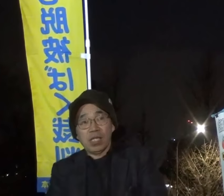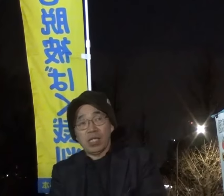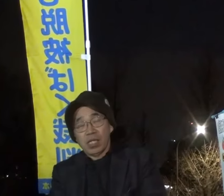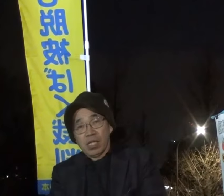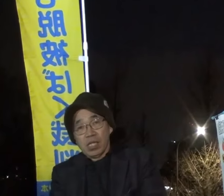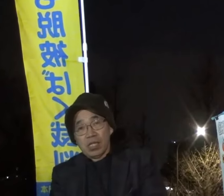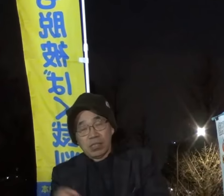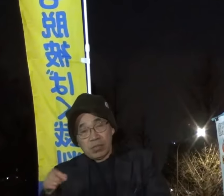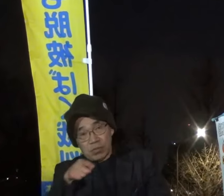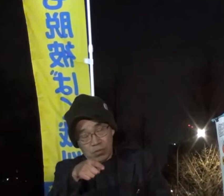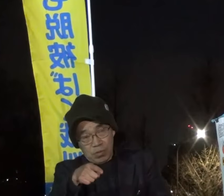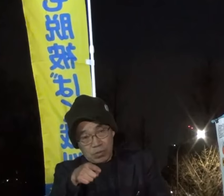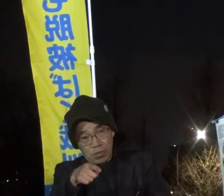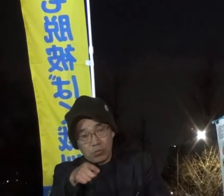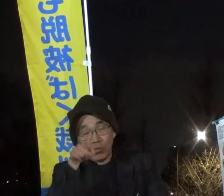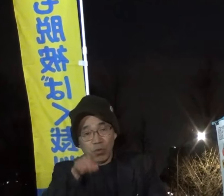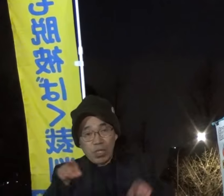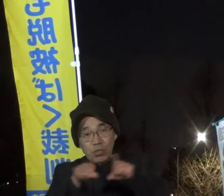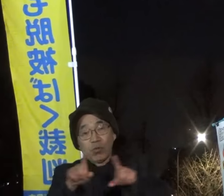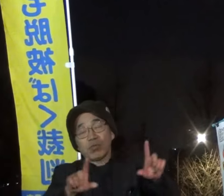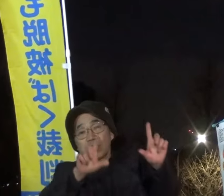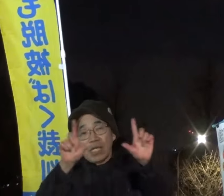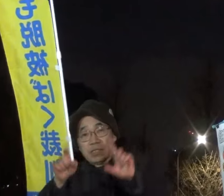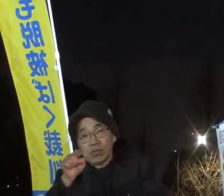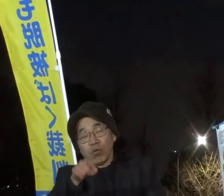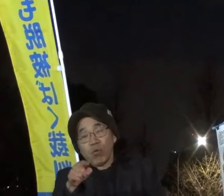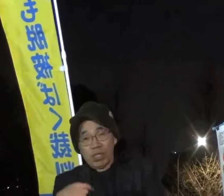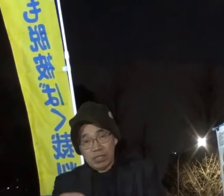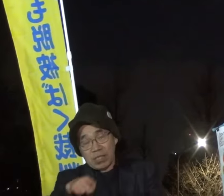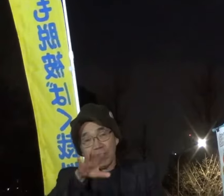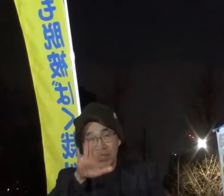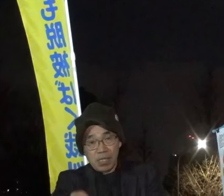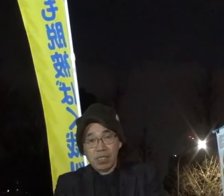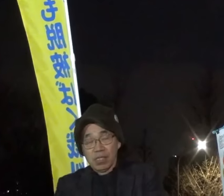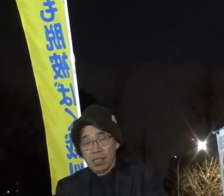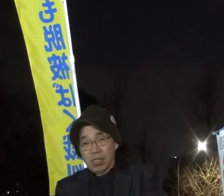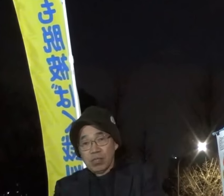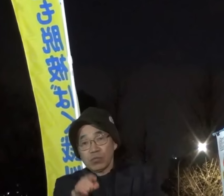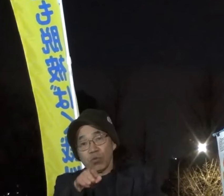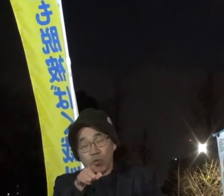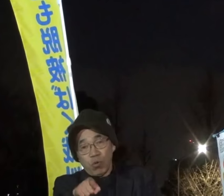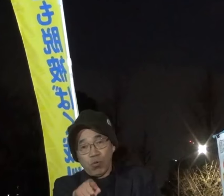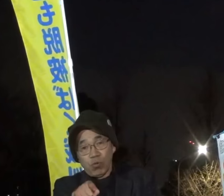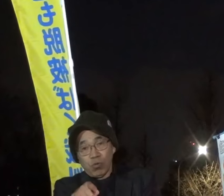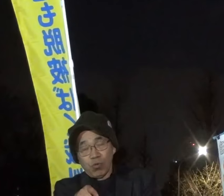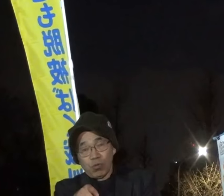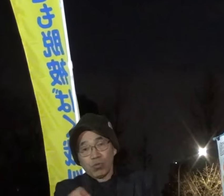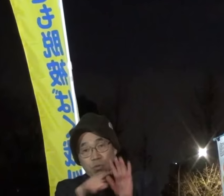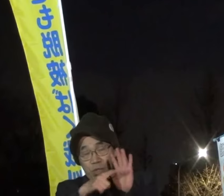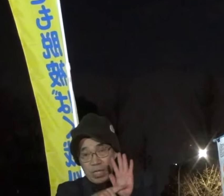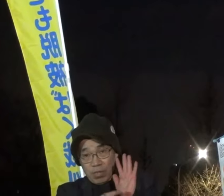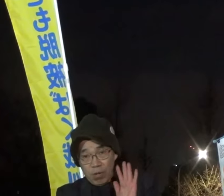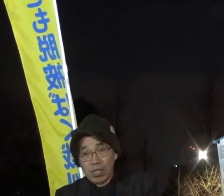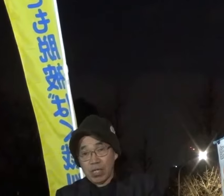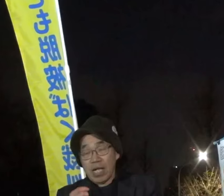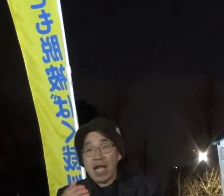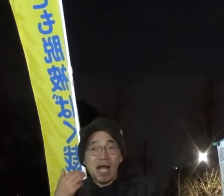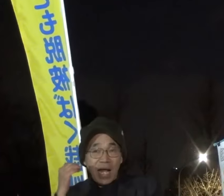な共同生活をしていまして、そこに行ってきました。そしてそこのスケジュールは朝8